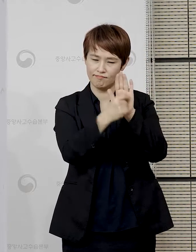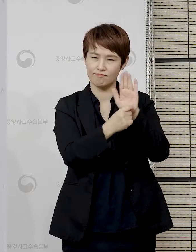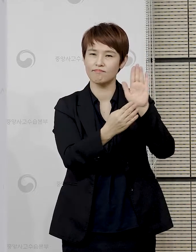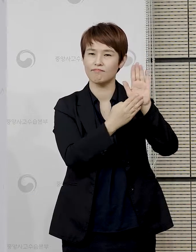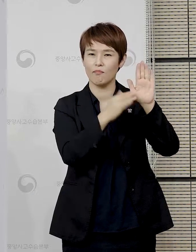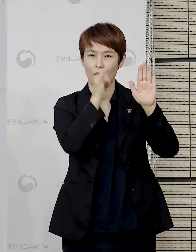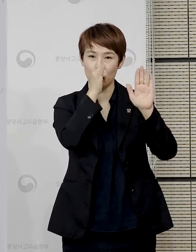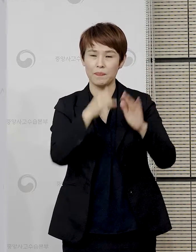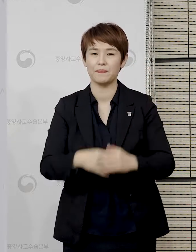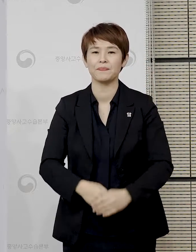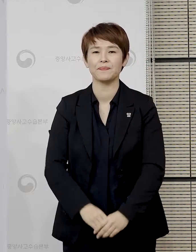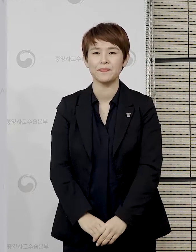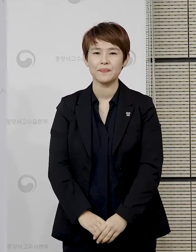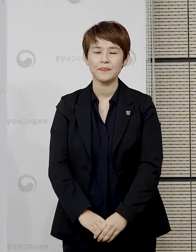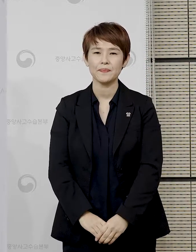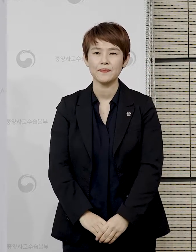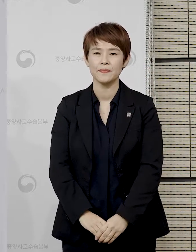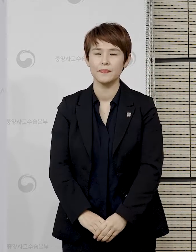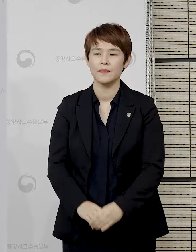말씀드립니다.